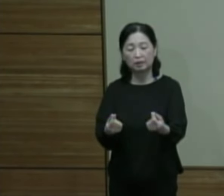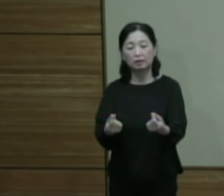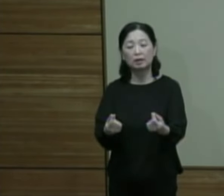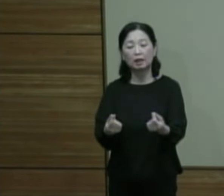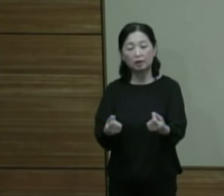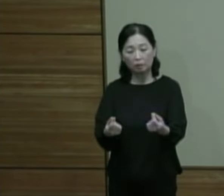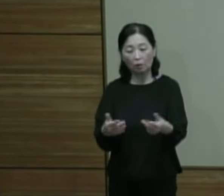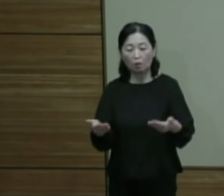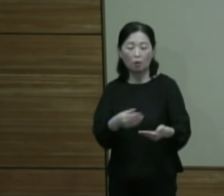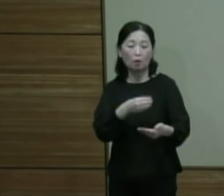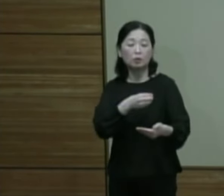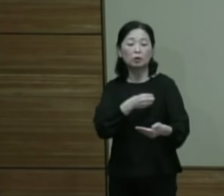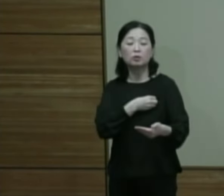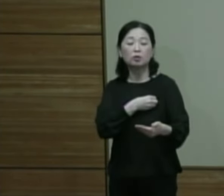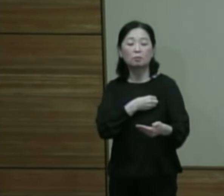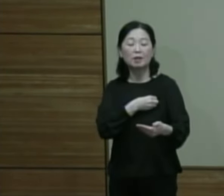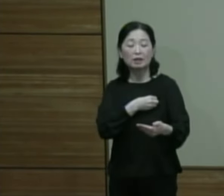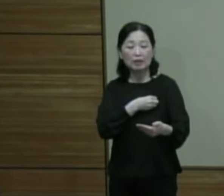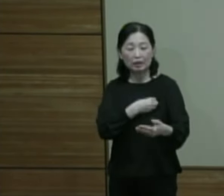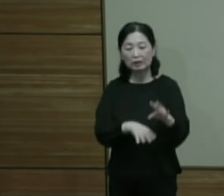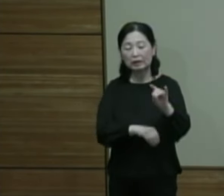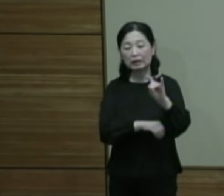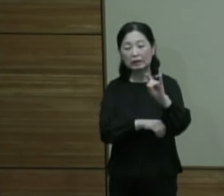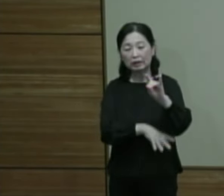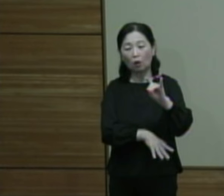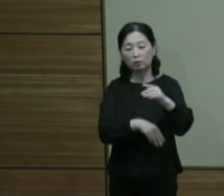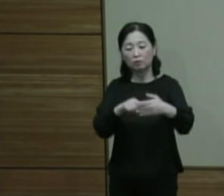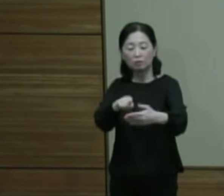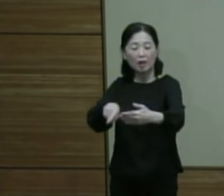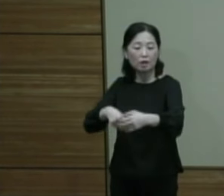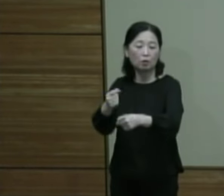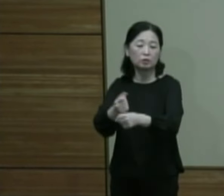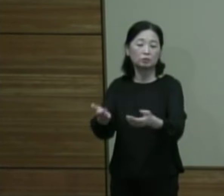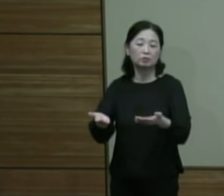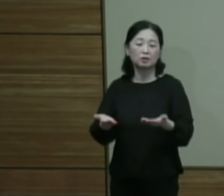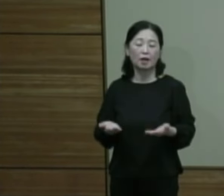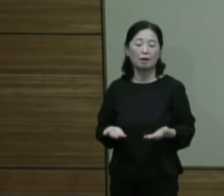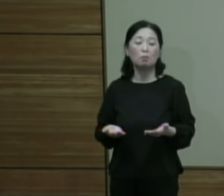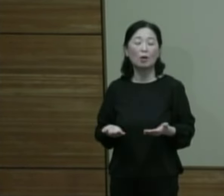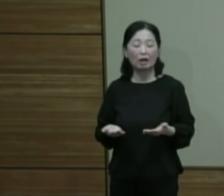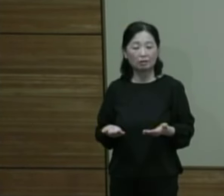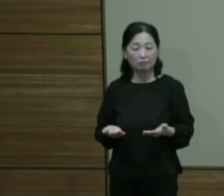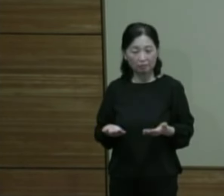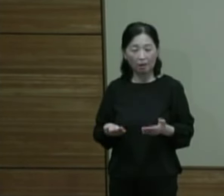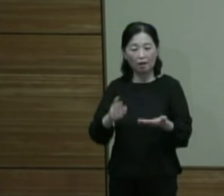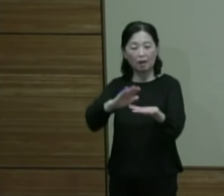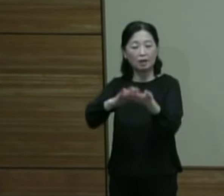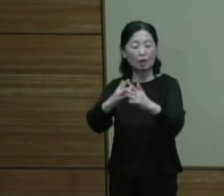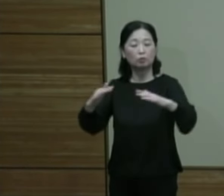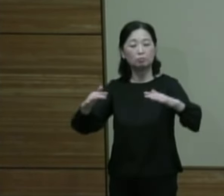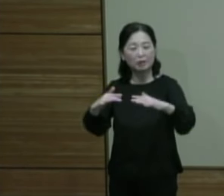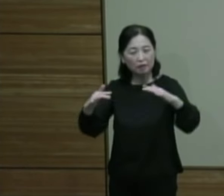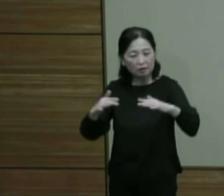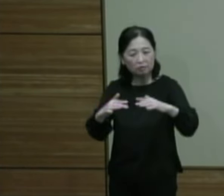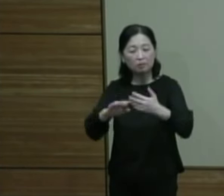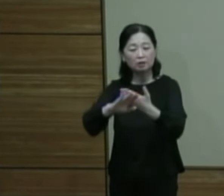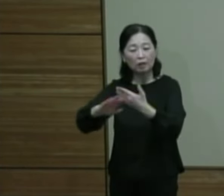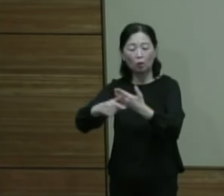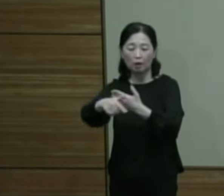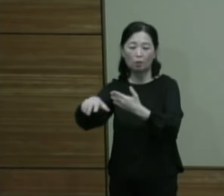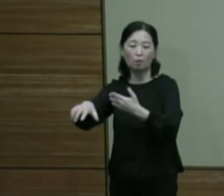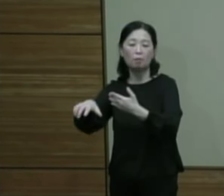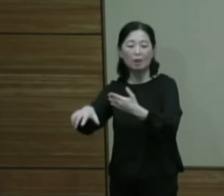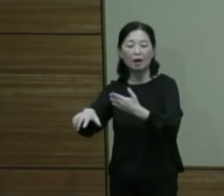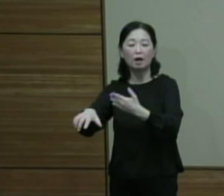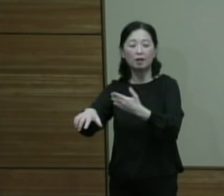職員の皆さんにたたき台を作っていただいて、しっかりタウンミーティングをはじめ、熟議の場で県民の皆さんにも情